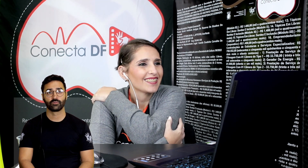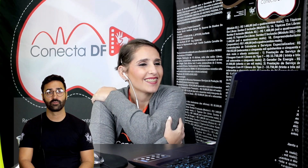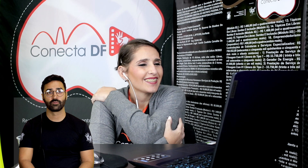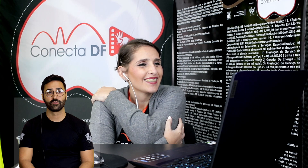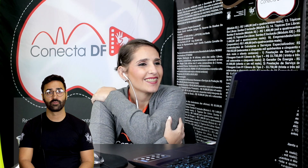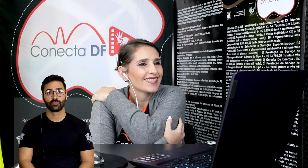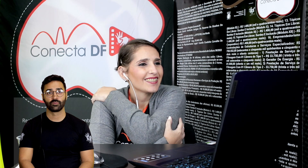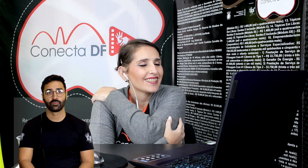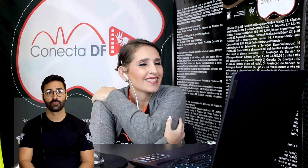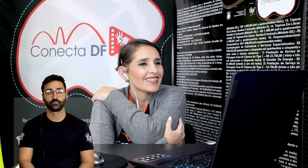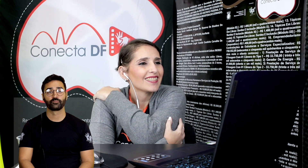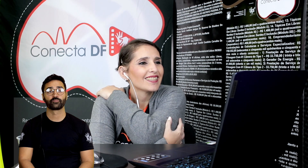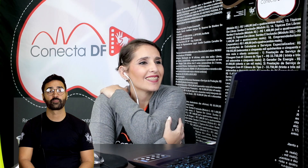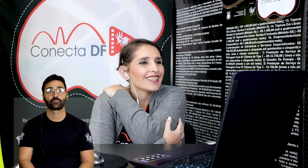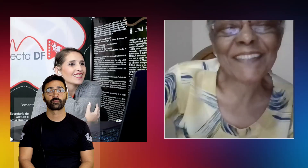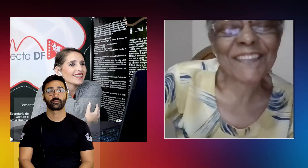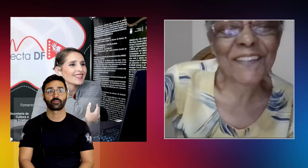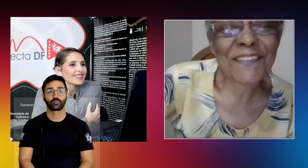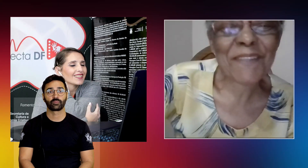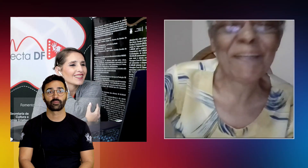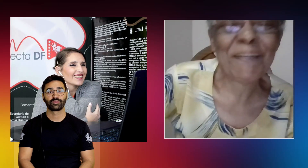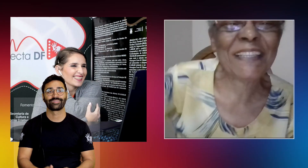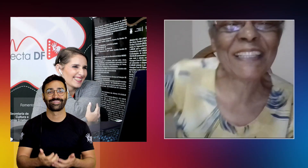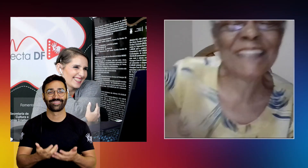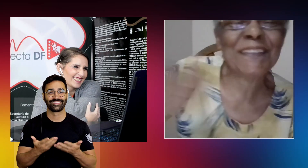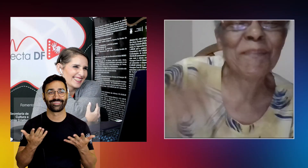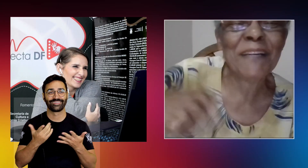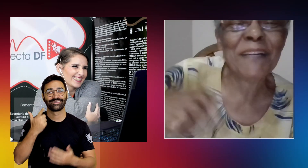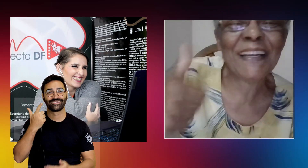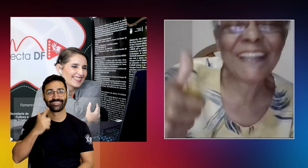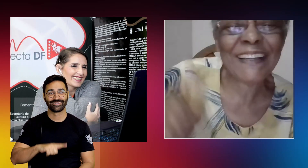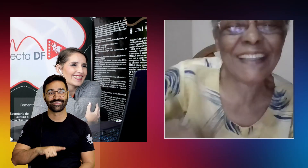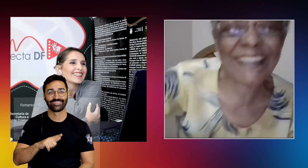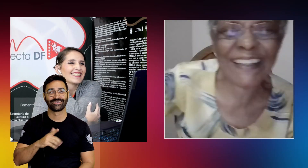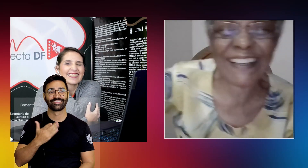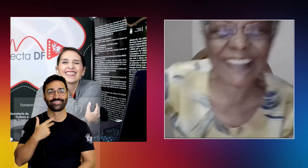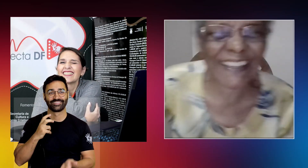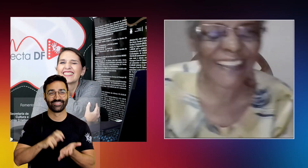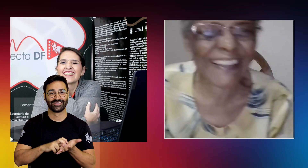Gostaria de saber, Fabiane, tá? Olha eu aqui de novo, irmã Nina de manhã.